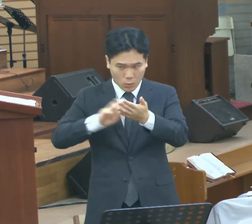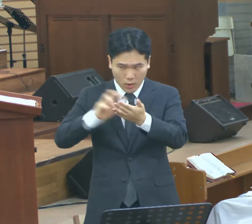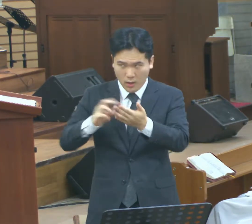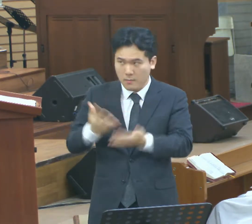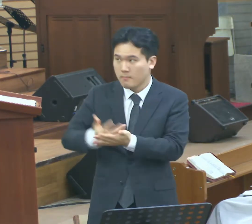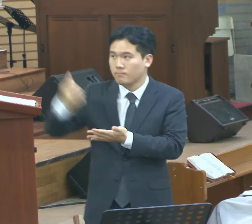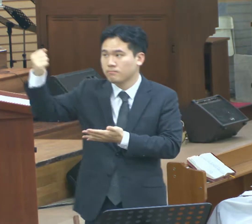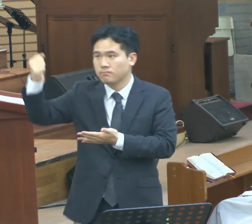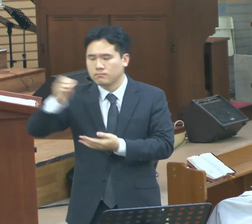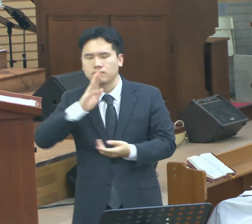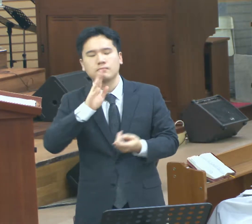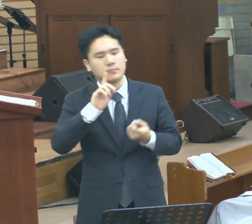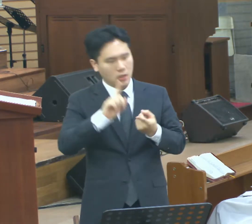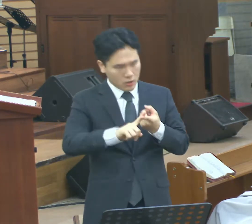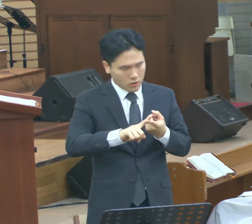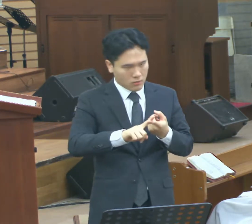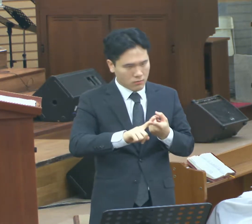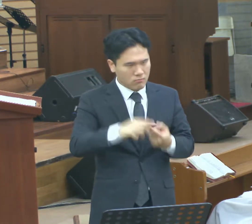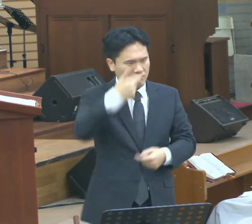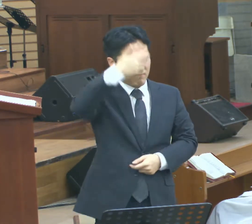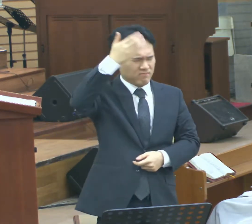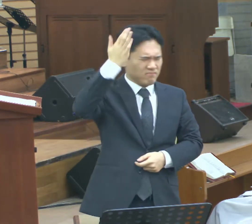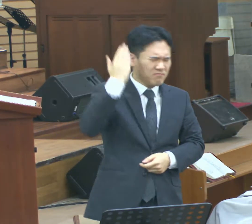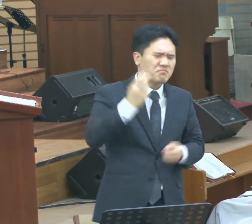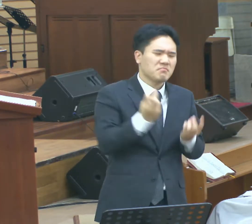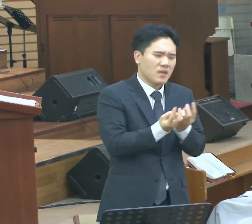구태의연하게 옛날 방식으로